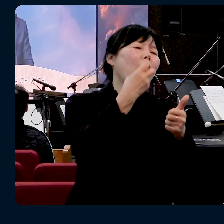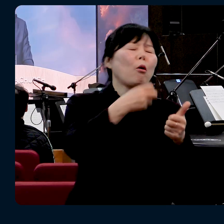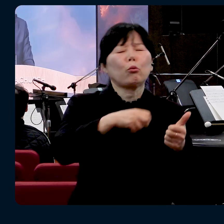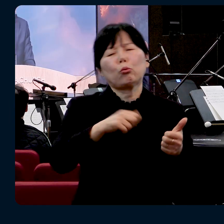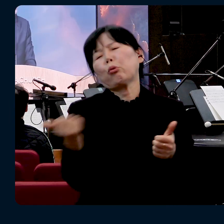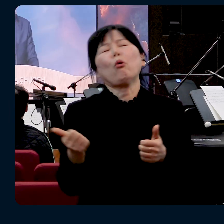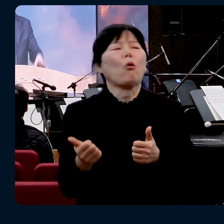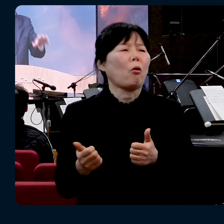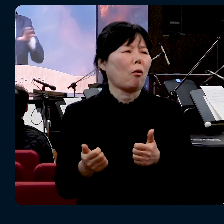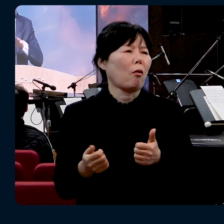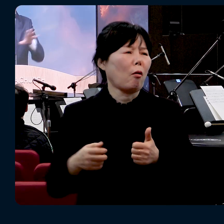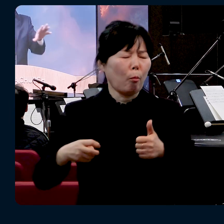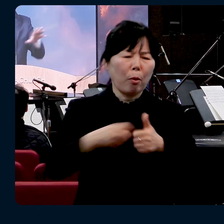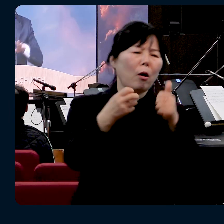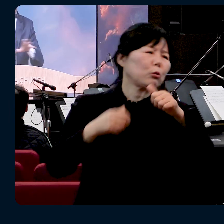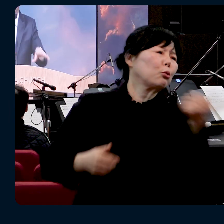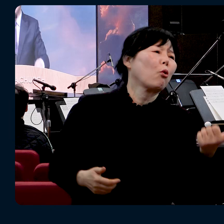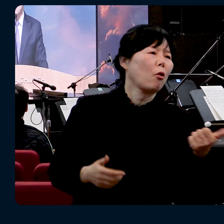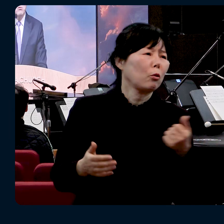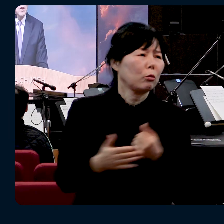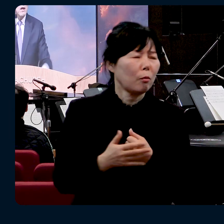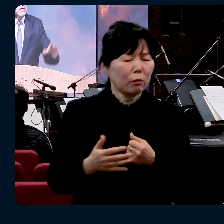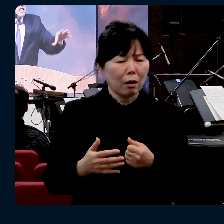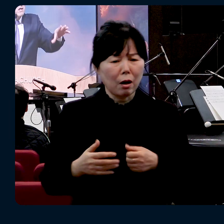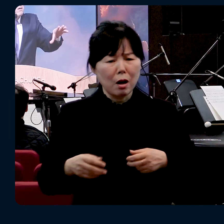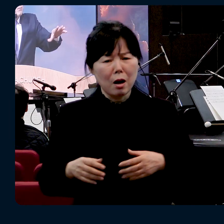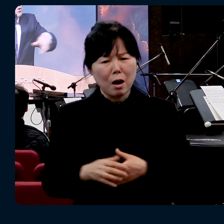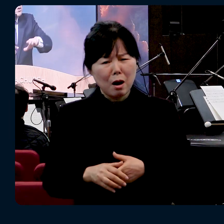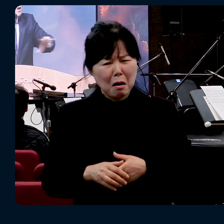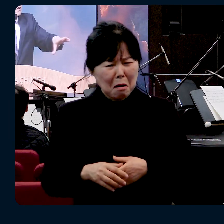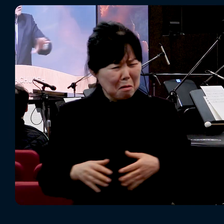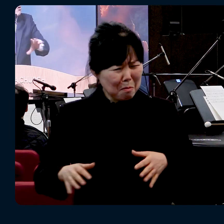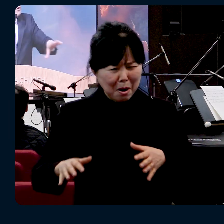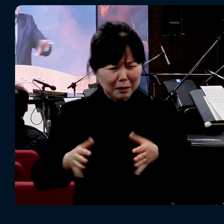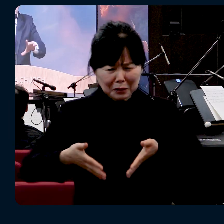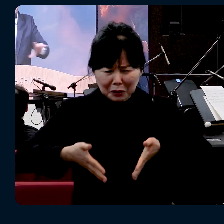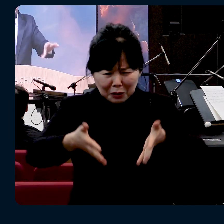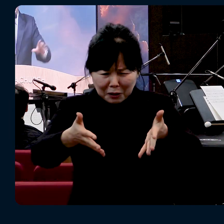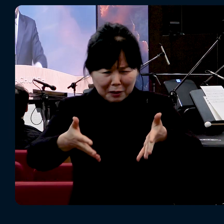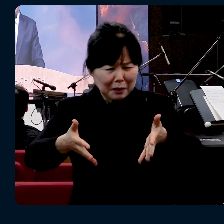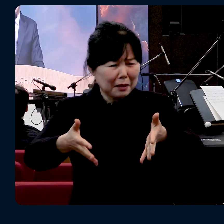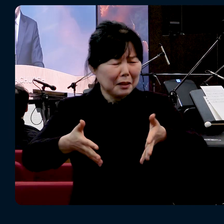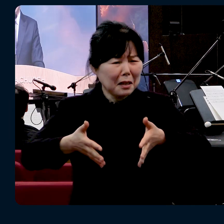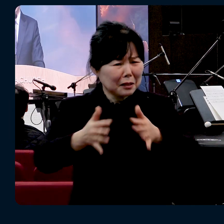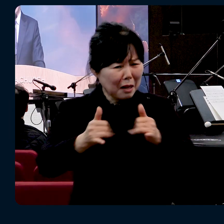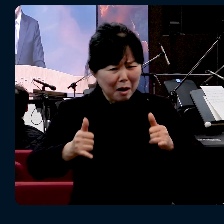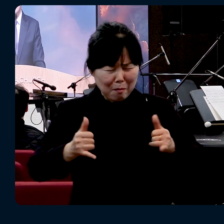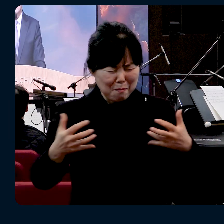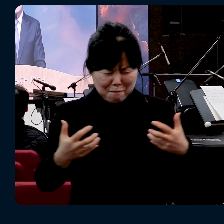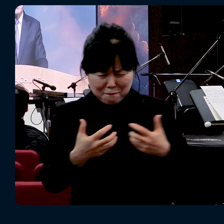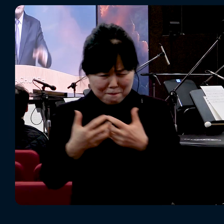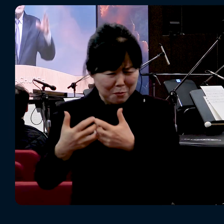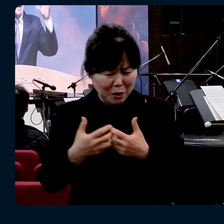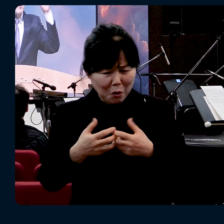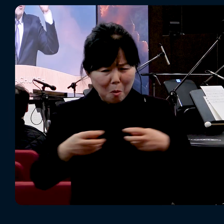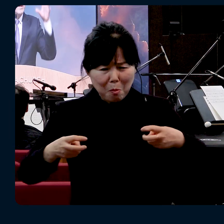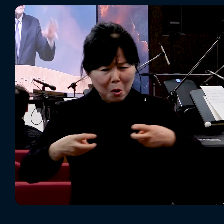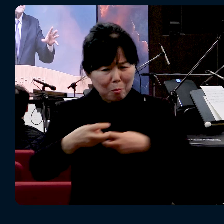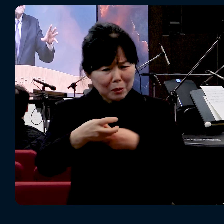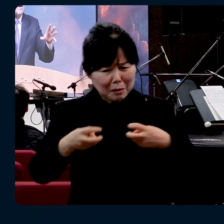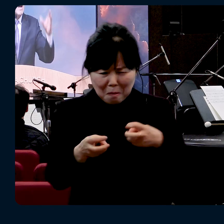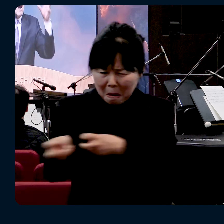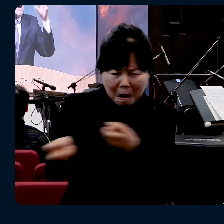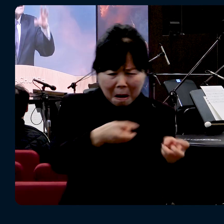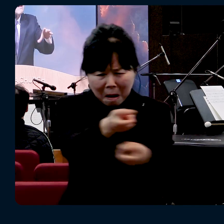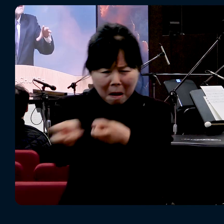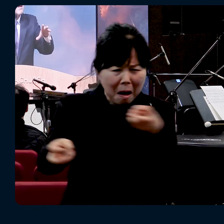차가 많아서 그런 게 아니라 정말 혼잡하니까. 더군다나 그 버스 같은 거 이렇게 다니는데 그 버스